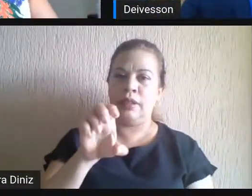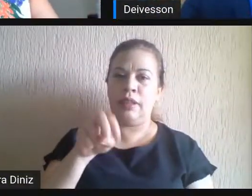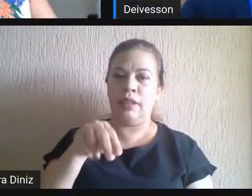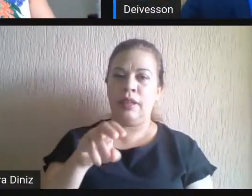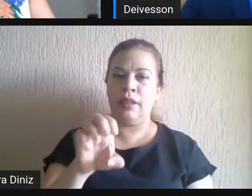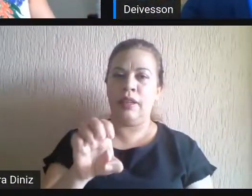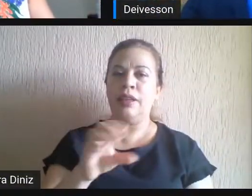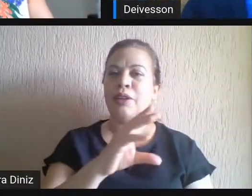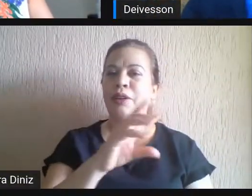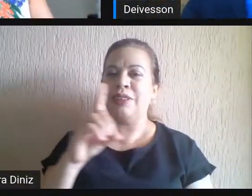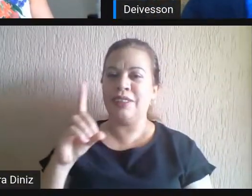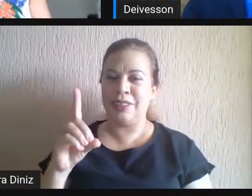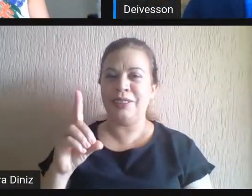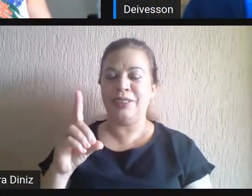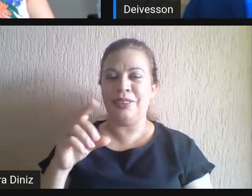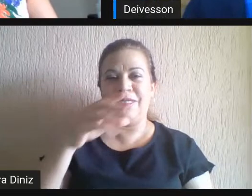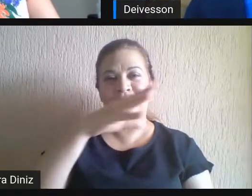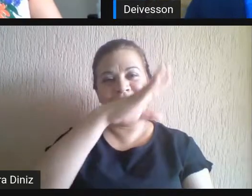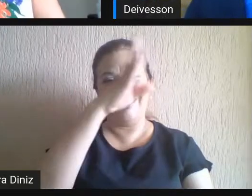PROFET.